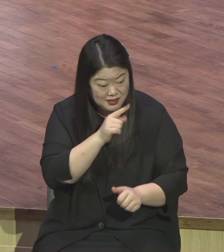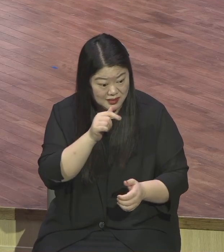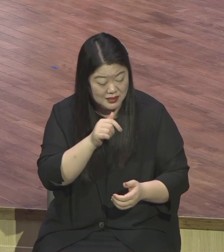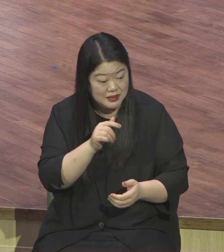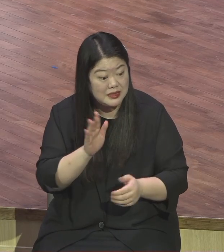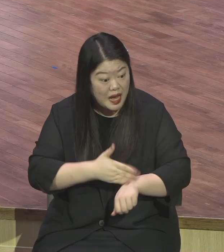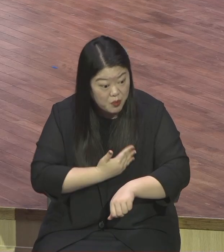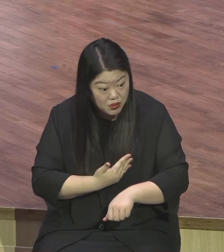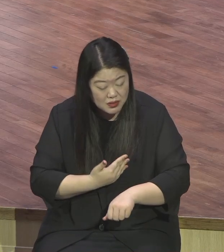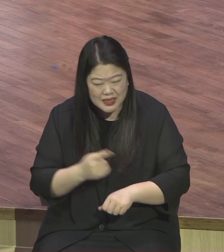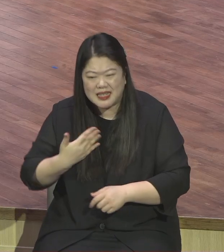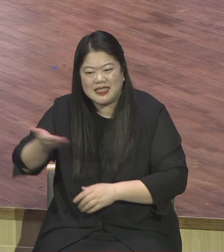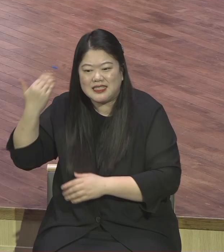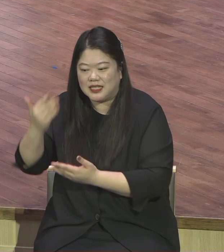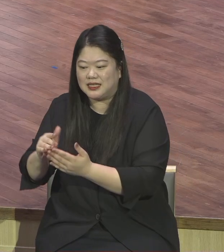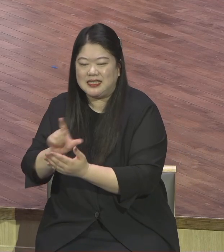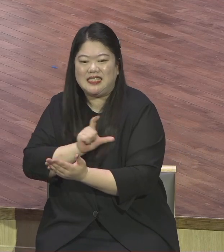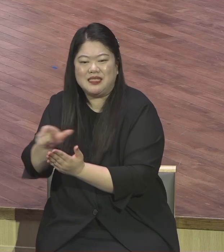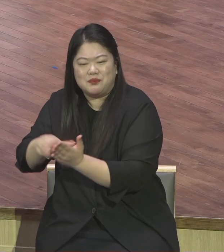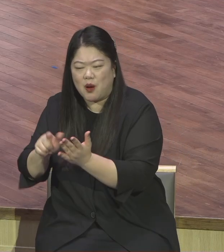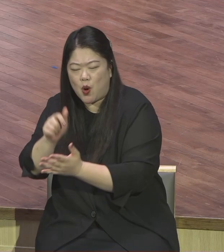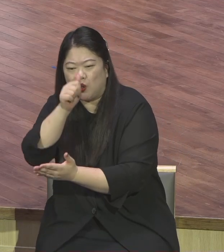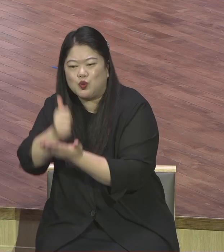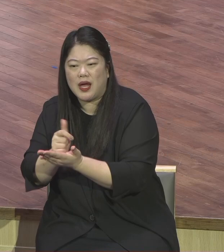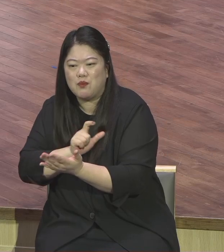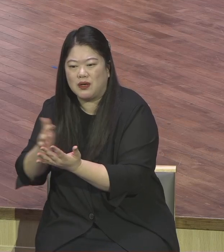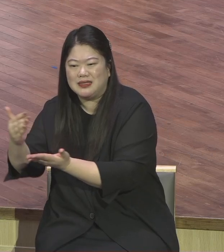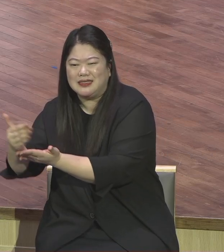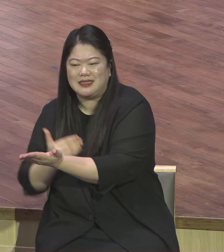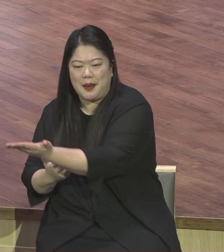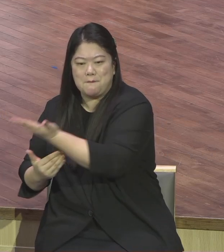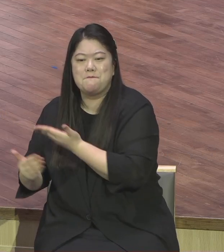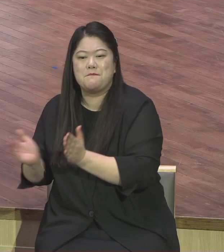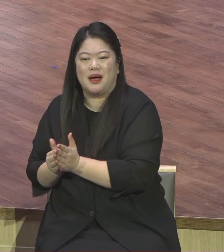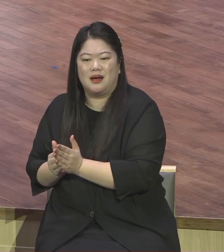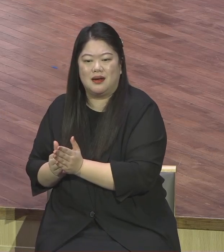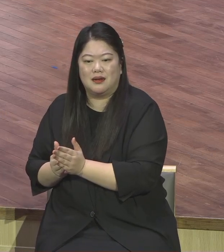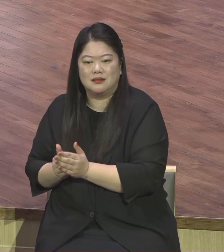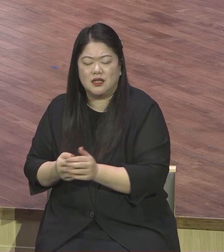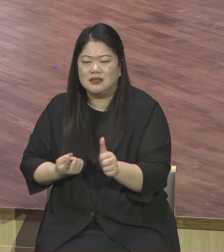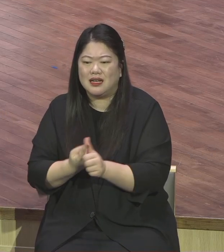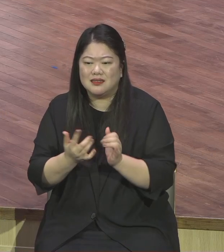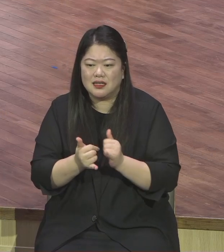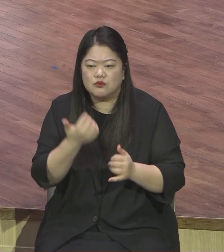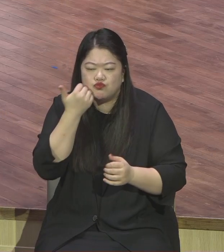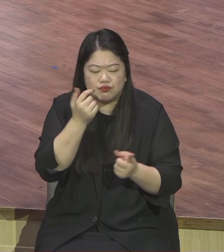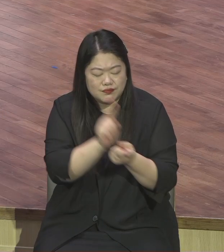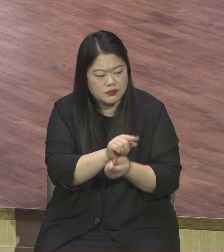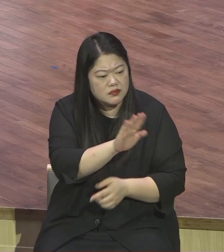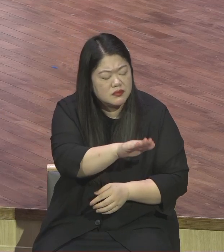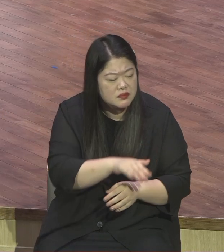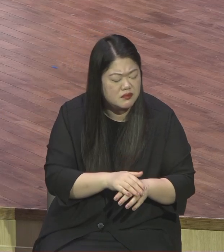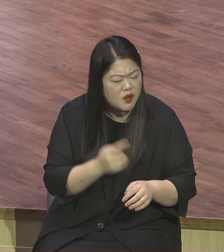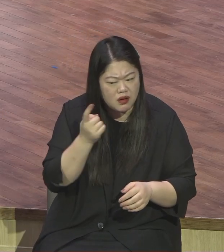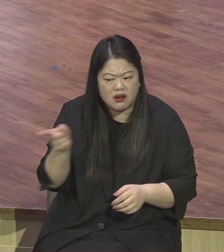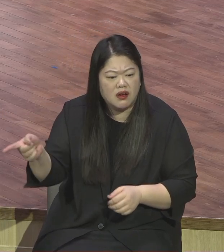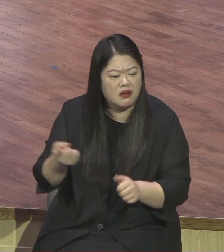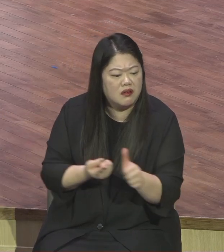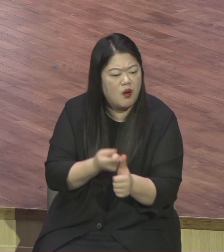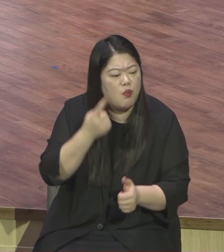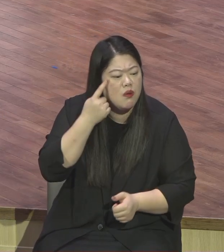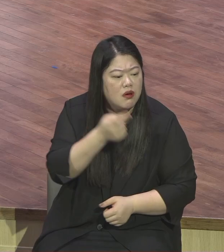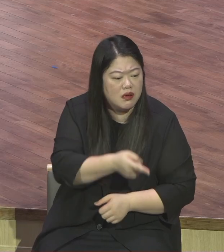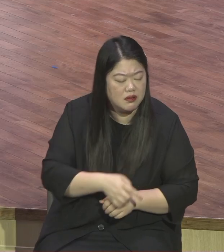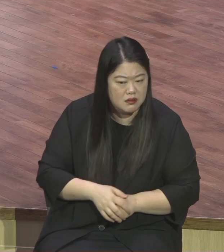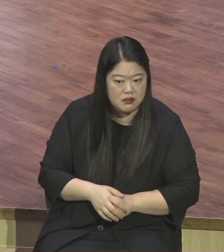나와 있거든요. 오래가지고. 근데 왜 내가 그 친구를 죽였는지 지금 도대체 이해가 안